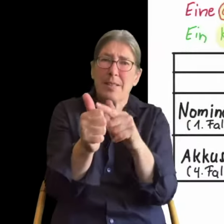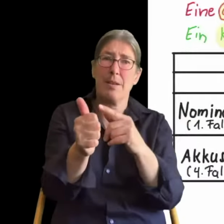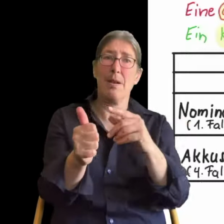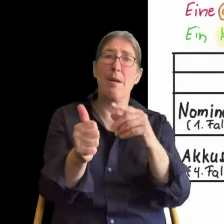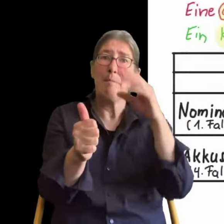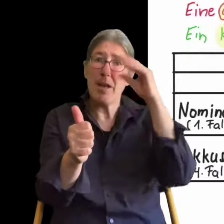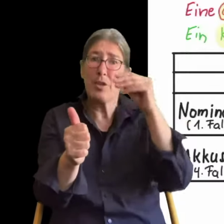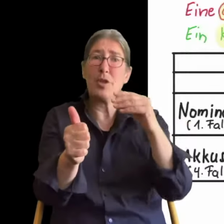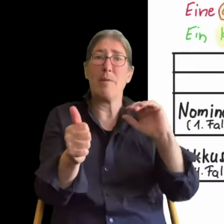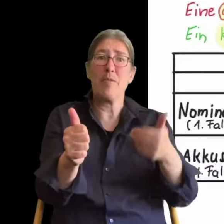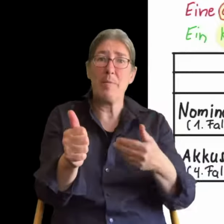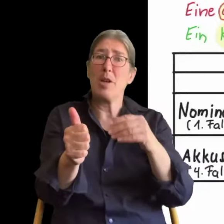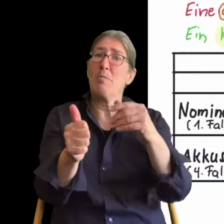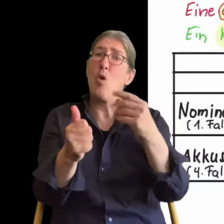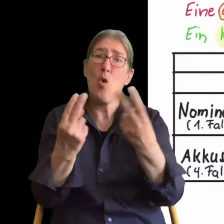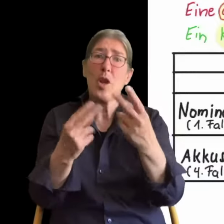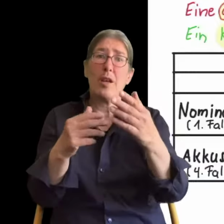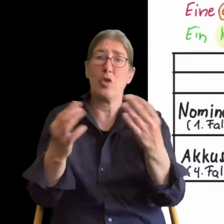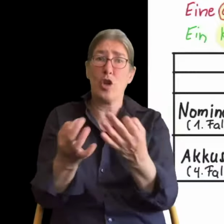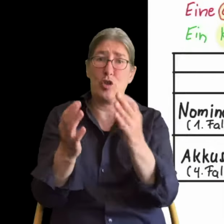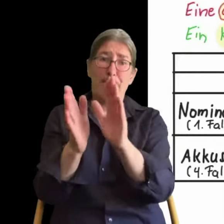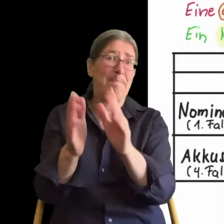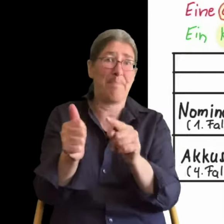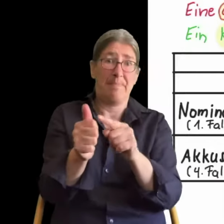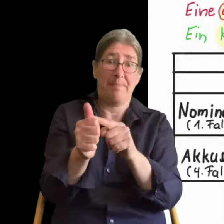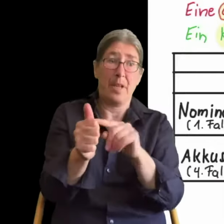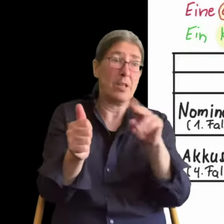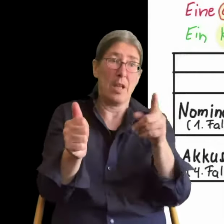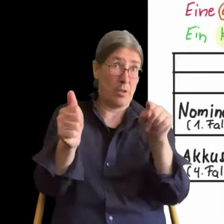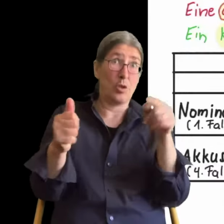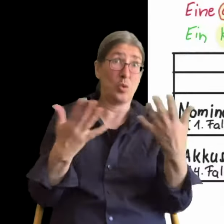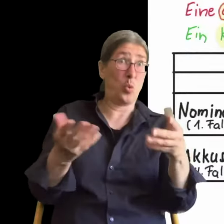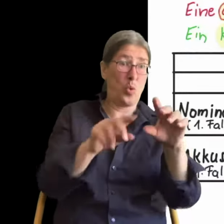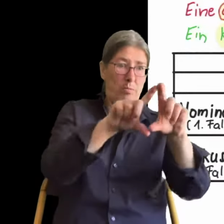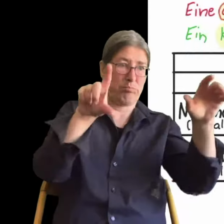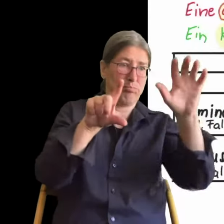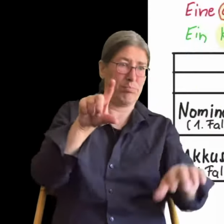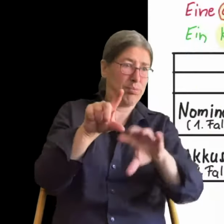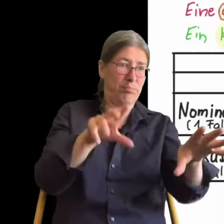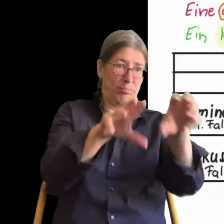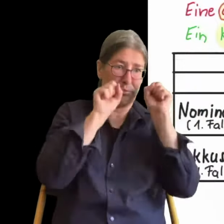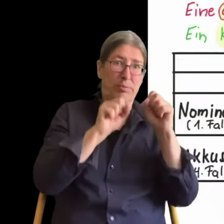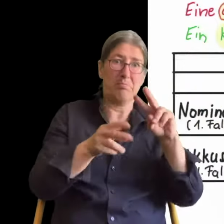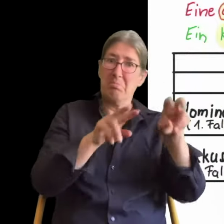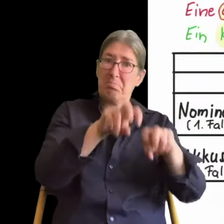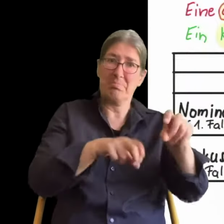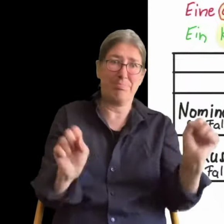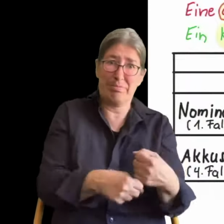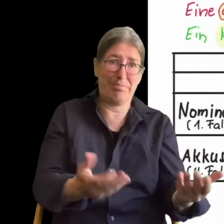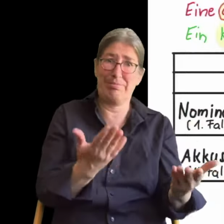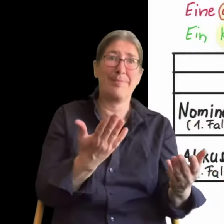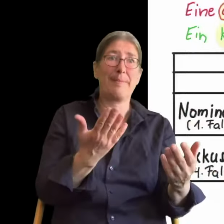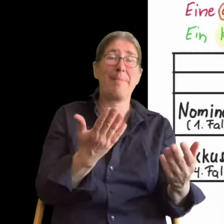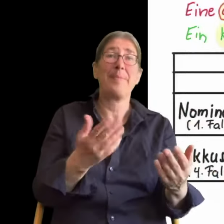Maskulinum, Femininum oder Neutrum ist, dann könnt ihr natürlich diese Deklinationen auch nicht richtig anwenden. Diese ganzen